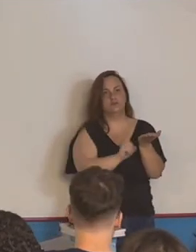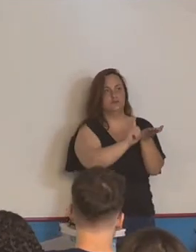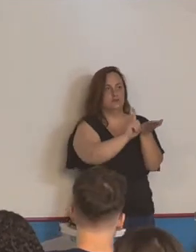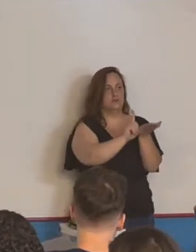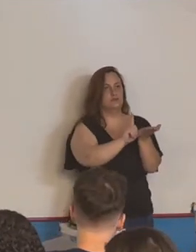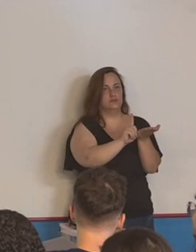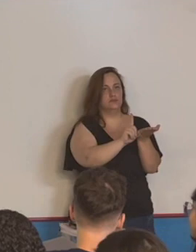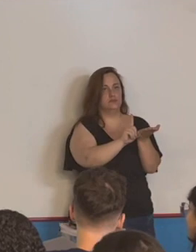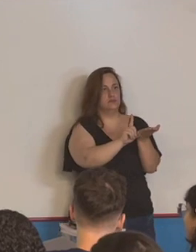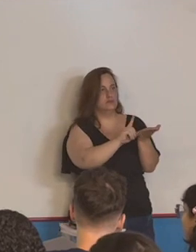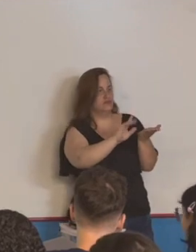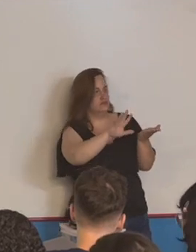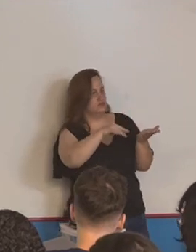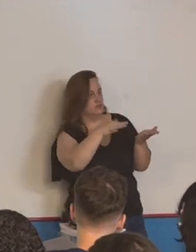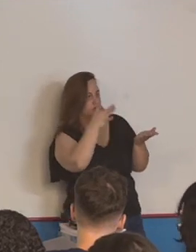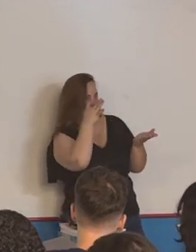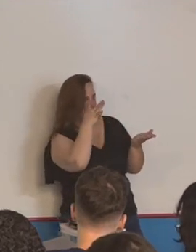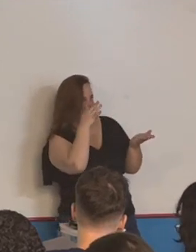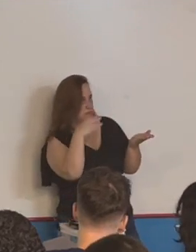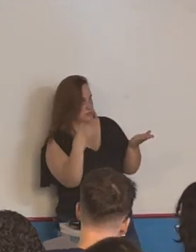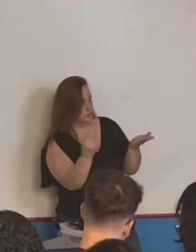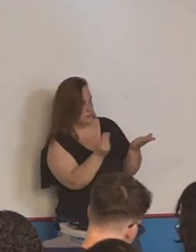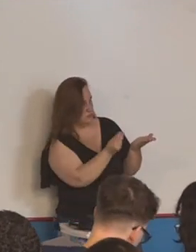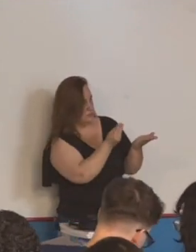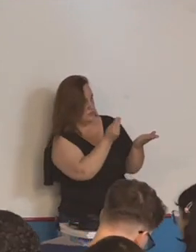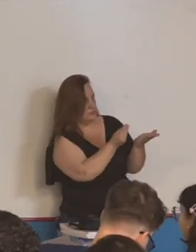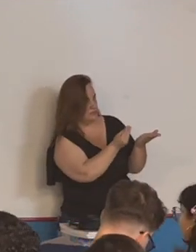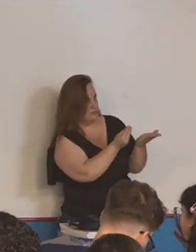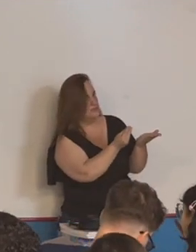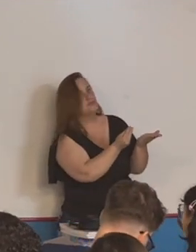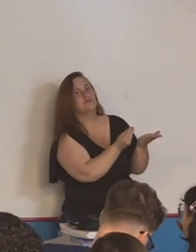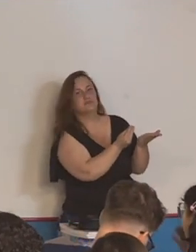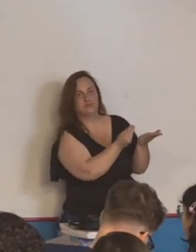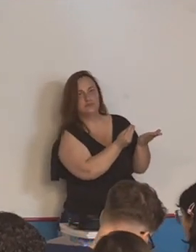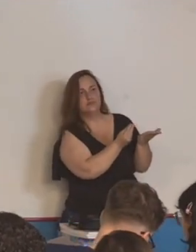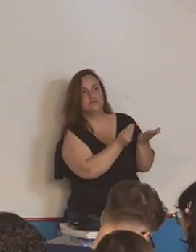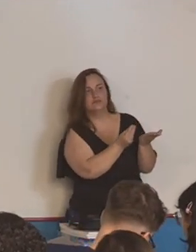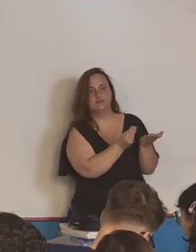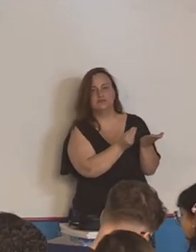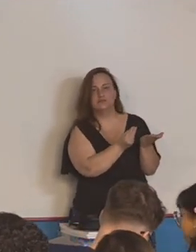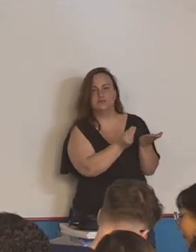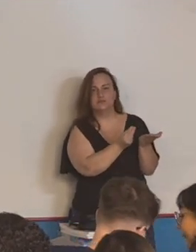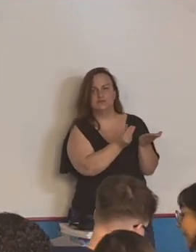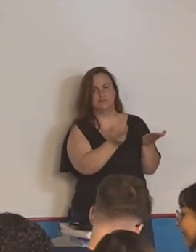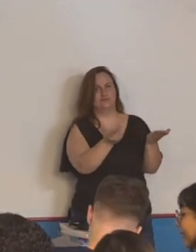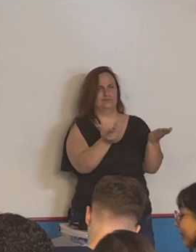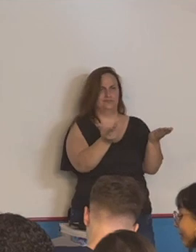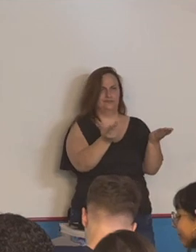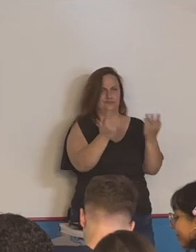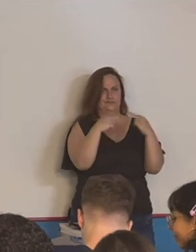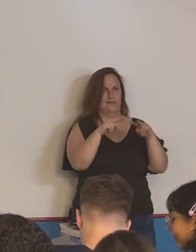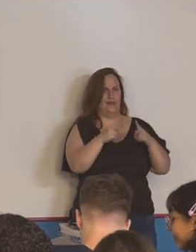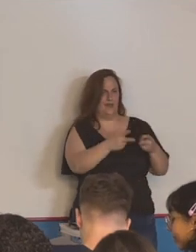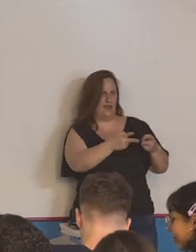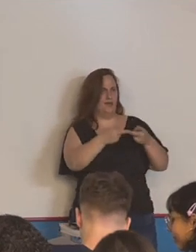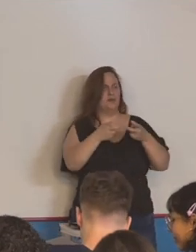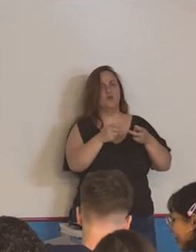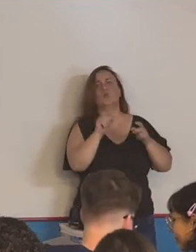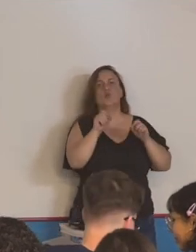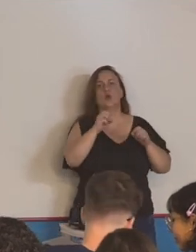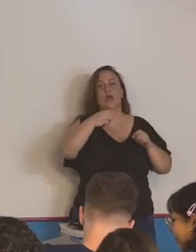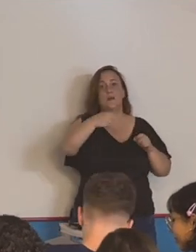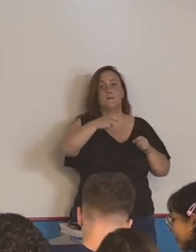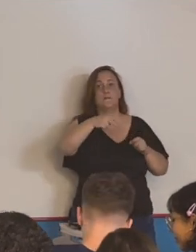com flores, né? E aí, É óbvio que o foco, né, do Manet foi